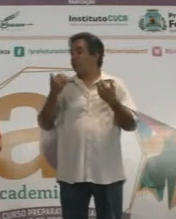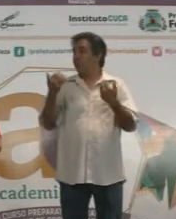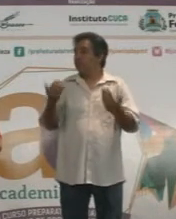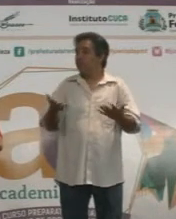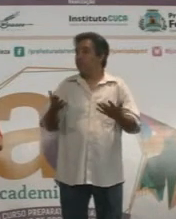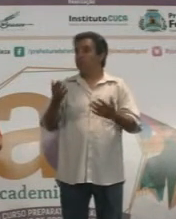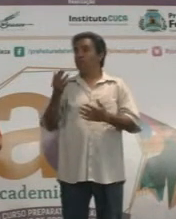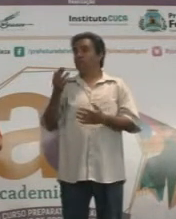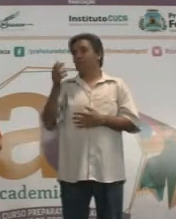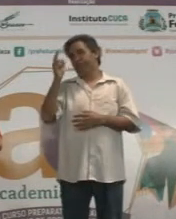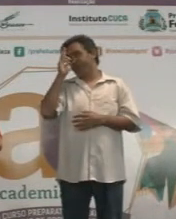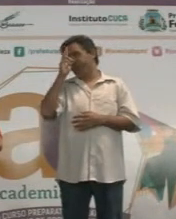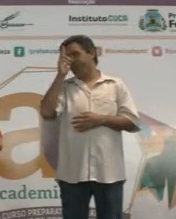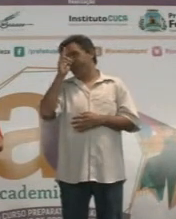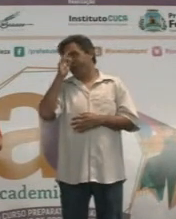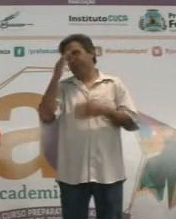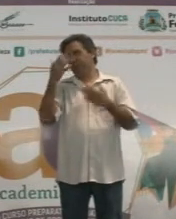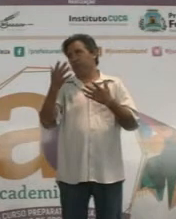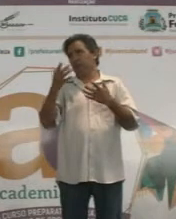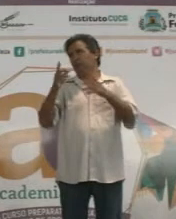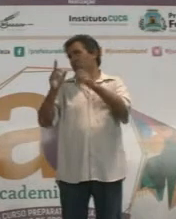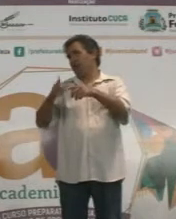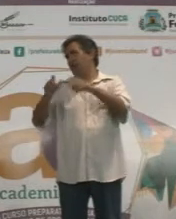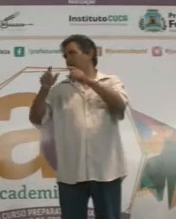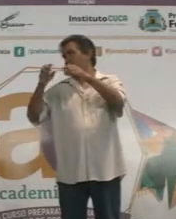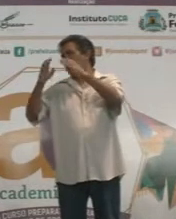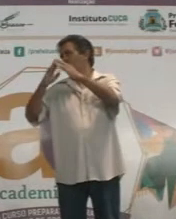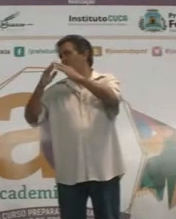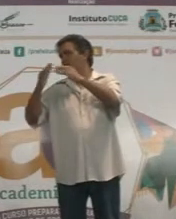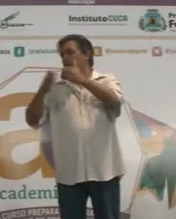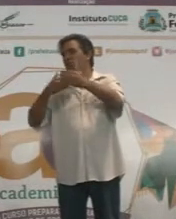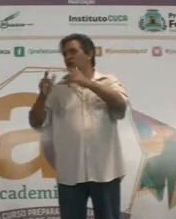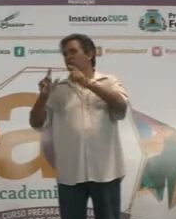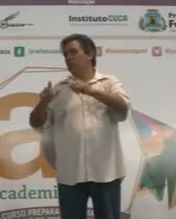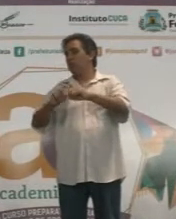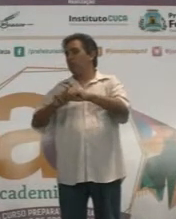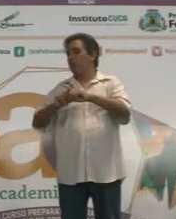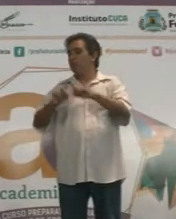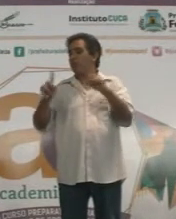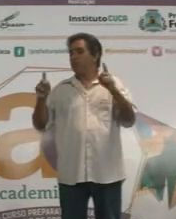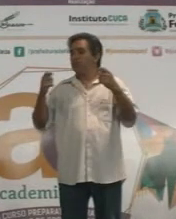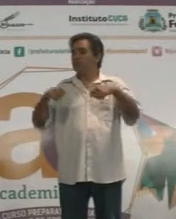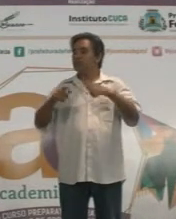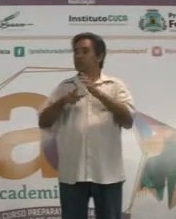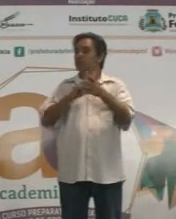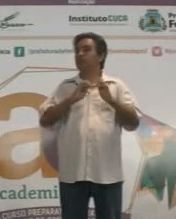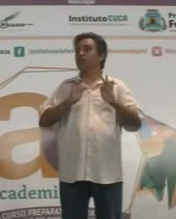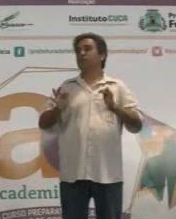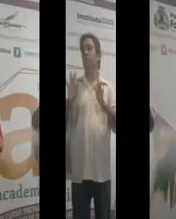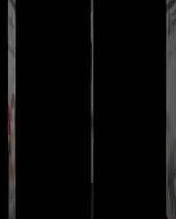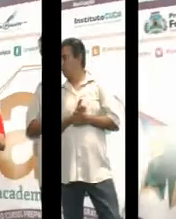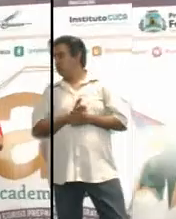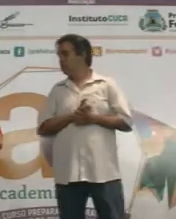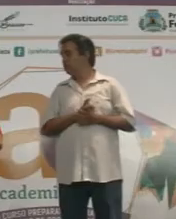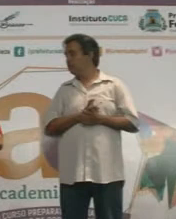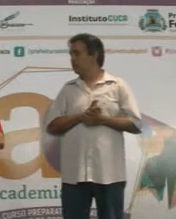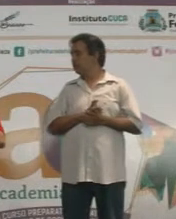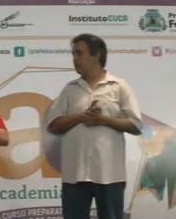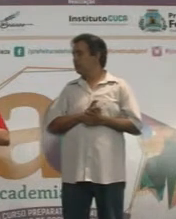Essas histórias de condição moral, de condição moral em qualquer lugar, desde que a gente tenha tecnologia para isso.